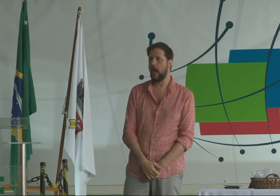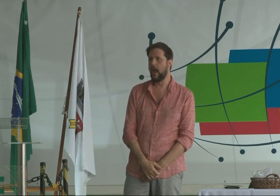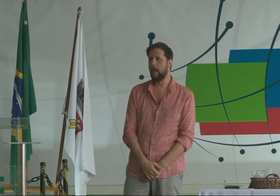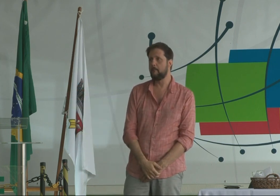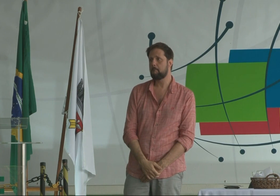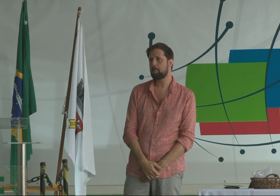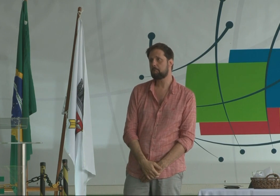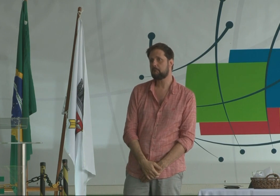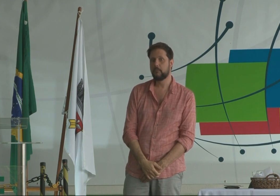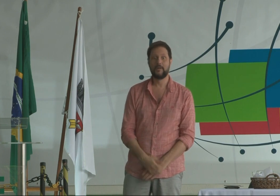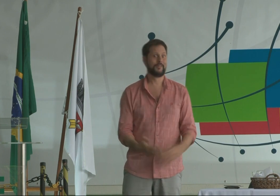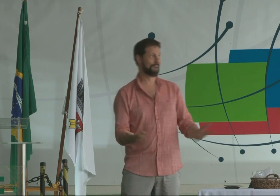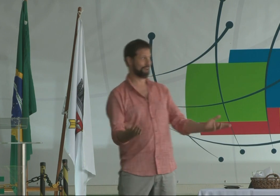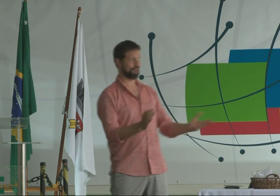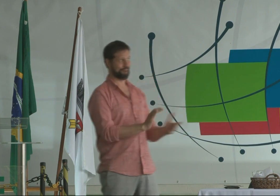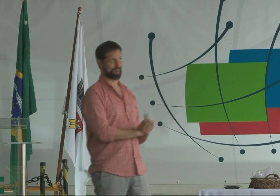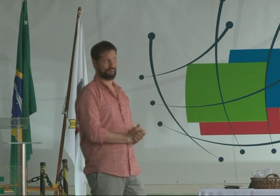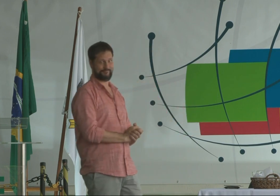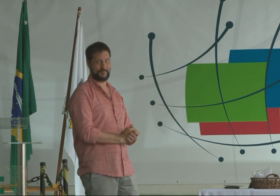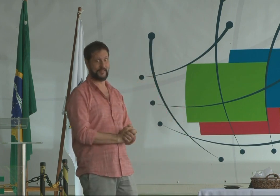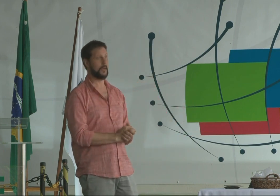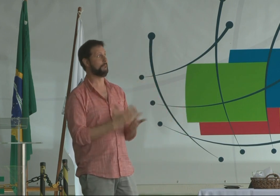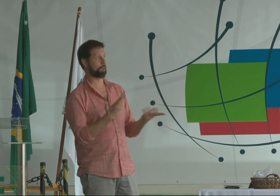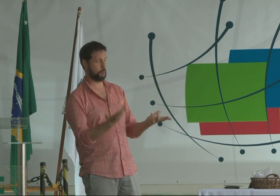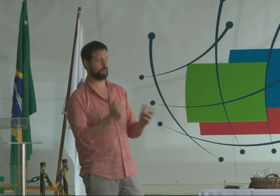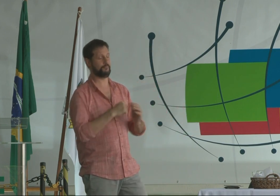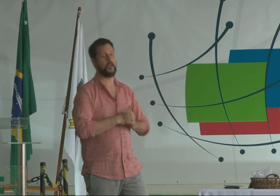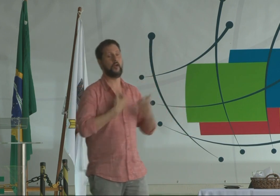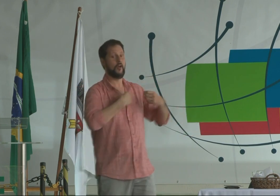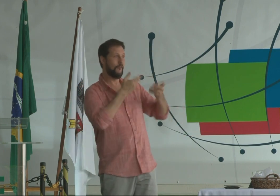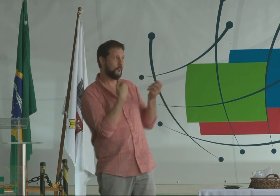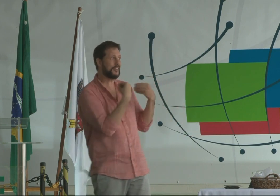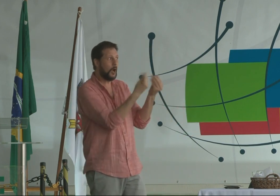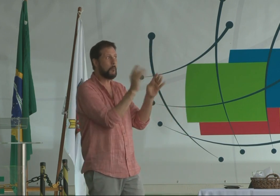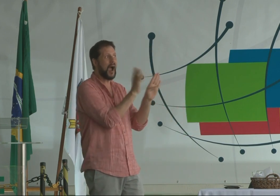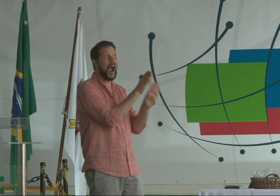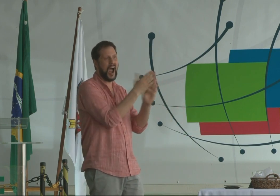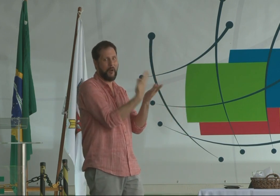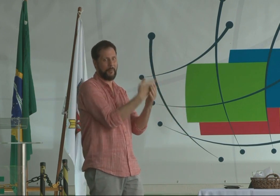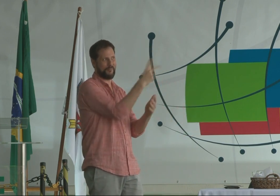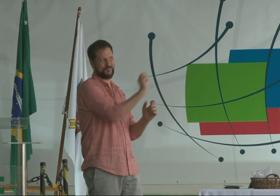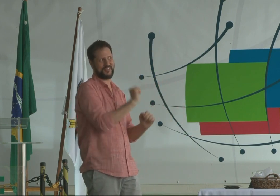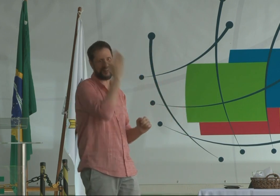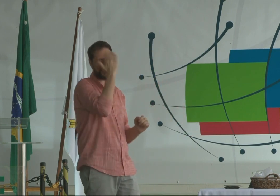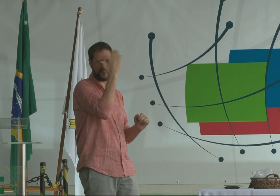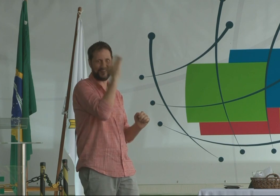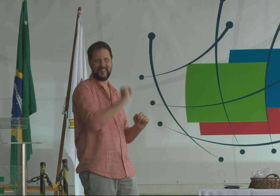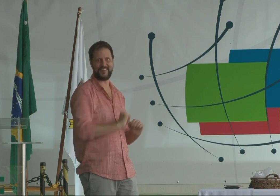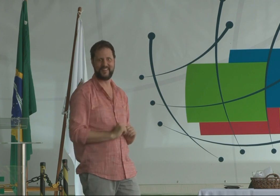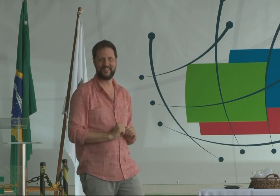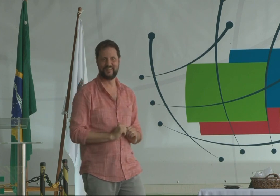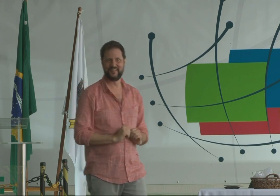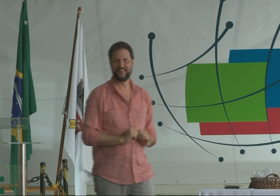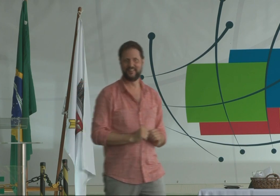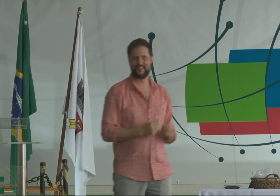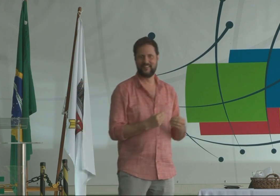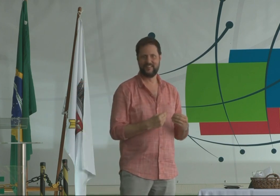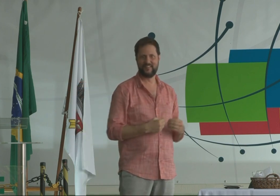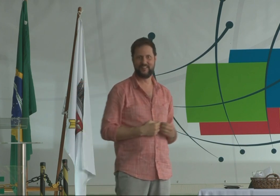Ah, então. Então é verdade. O discurso permanece estático dessa forma. Eu falo de uma